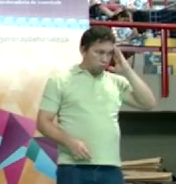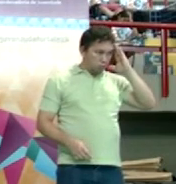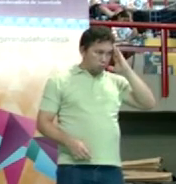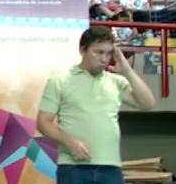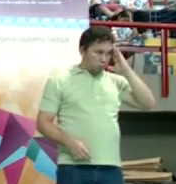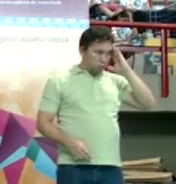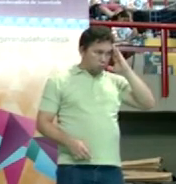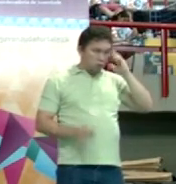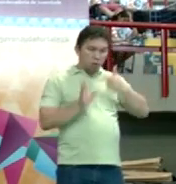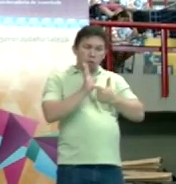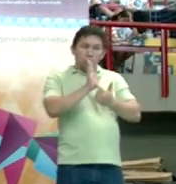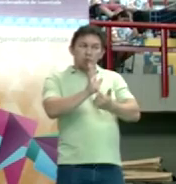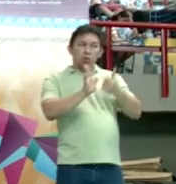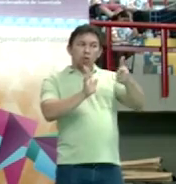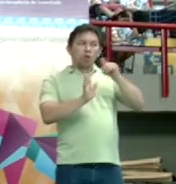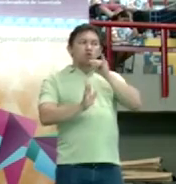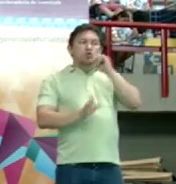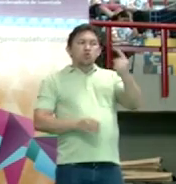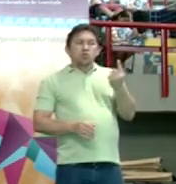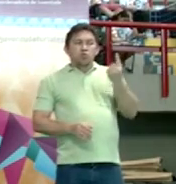dando um exemplo.